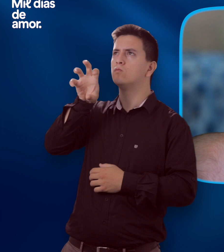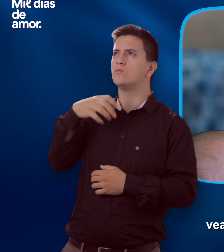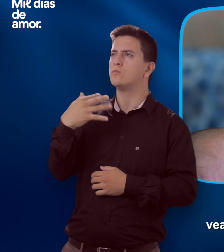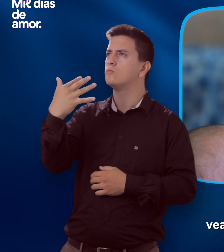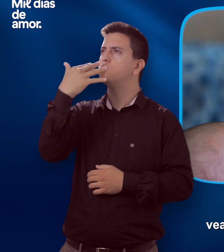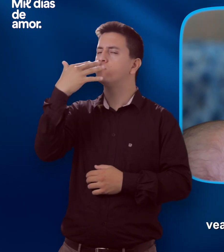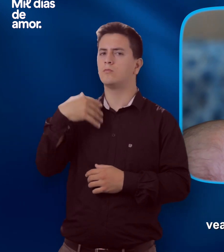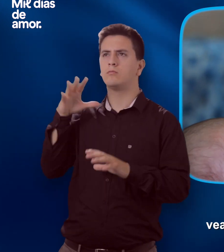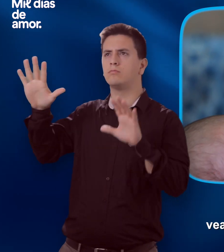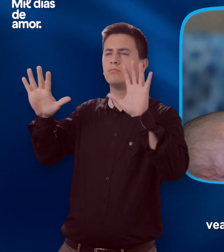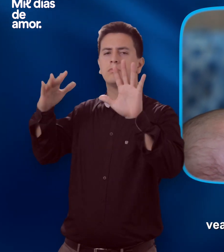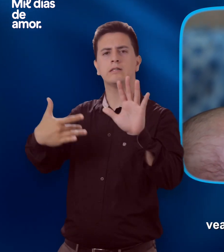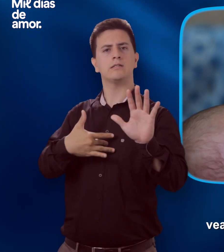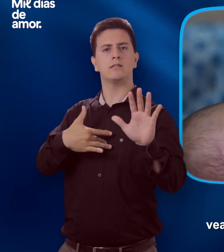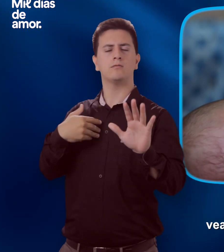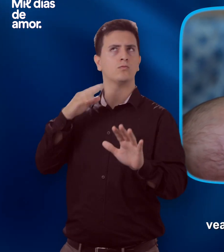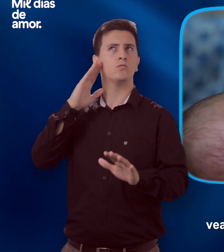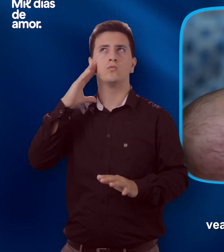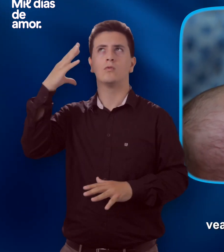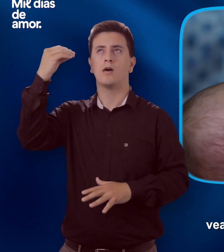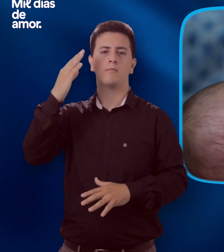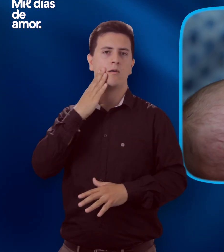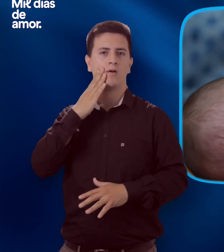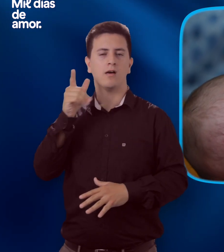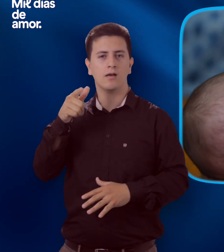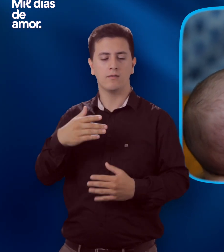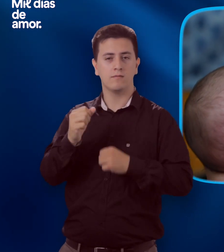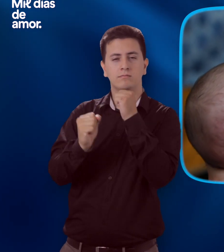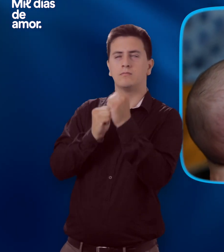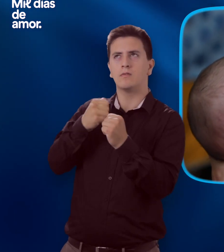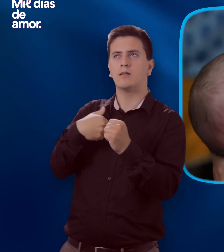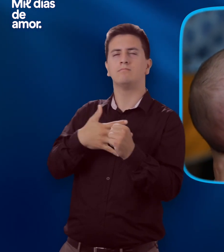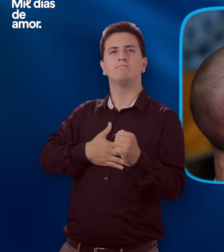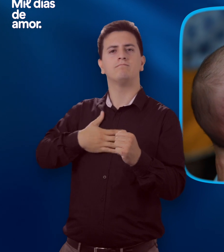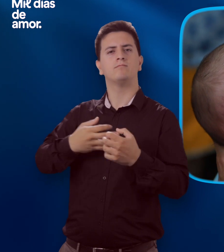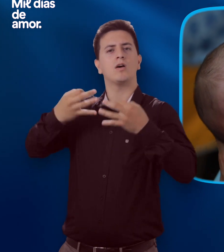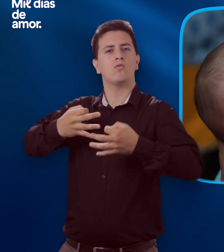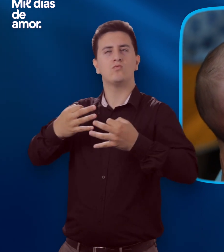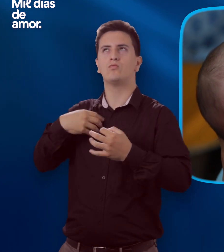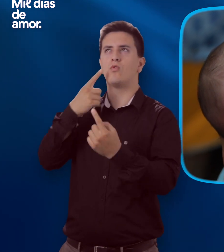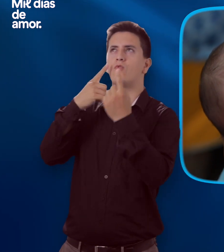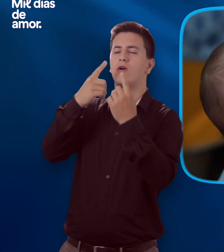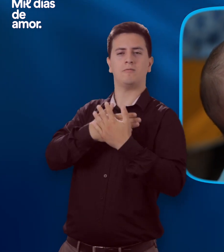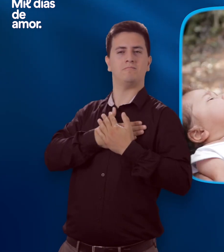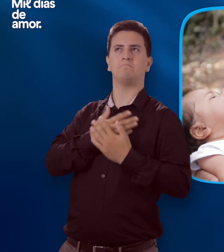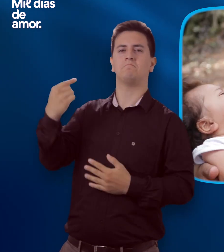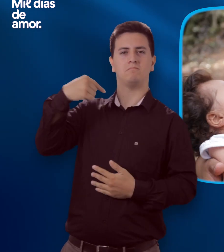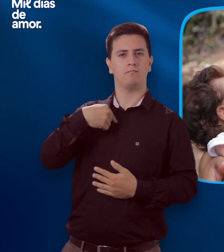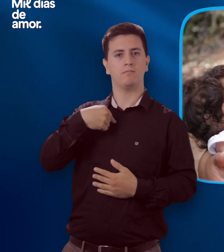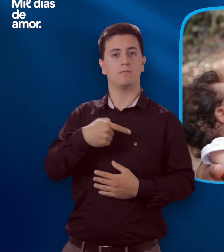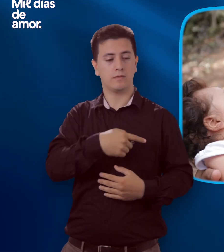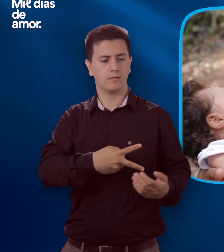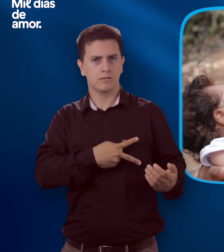huela, vea, sienta y escuche a su mamá, sintiéndose así seguro, amado y en confianza.